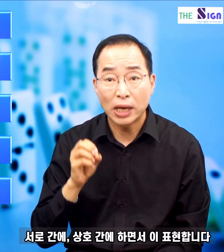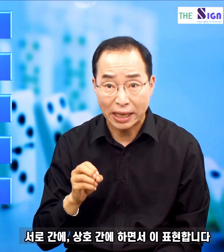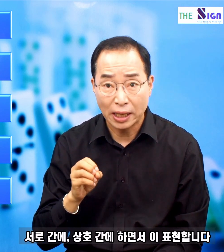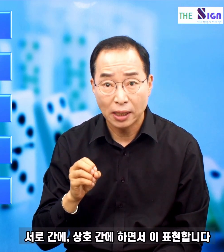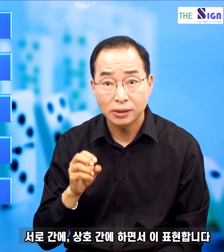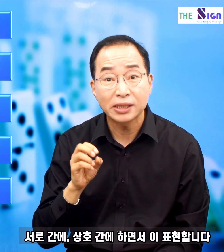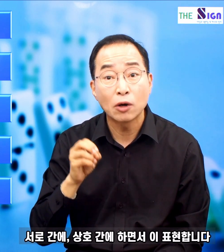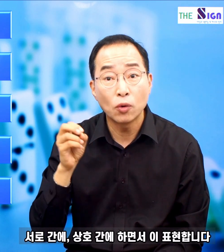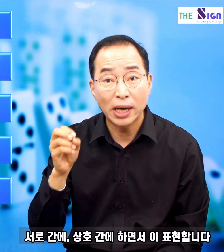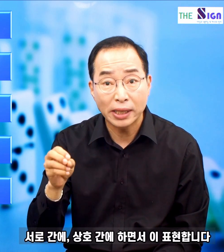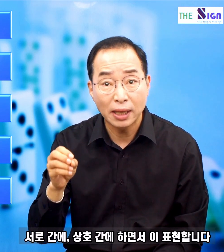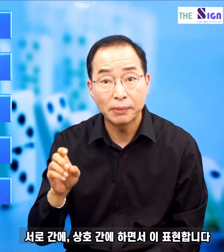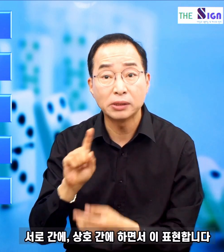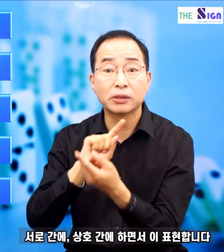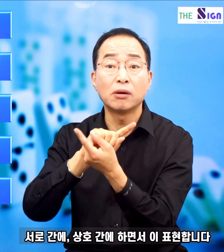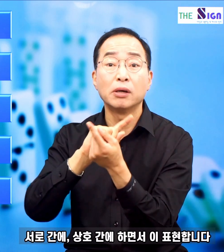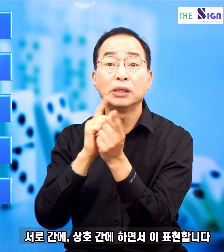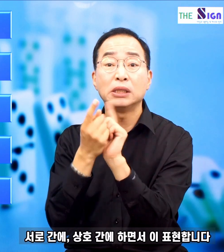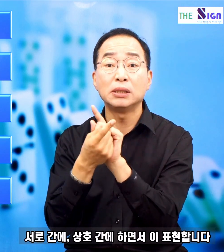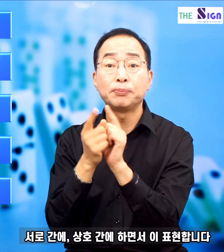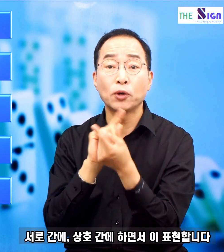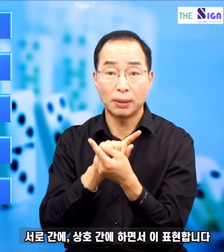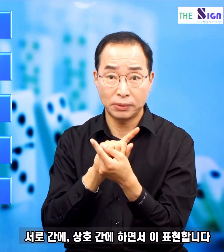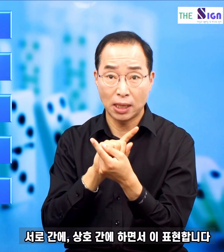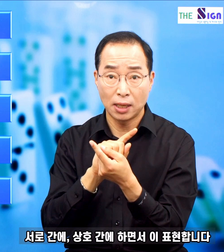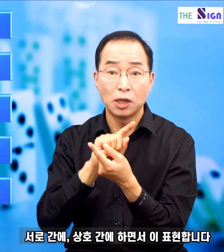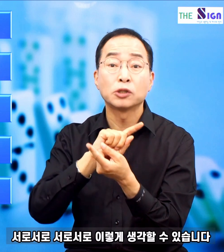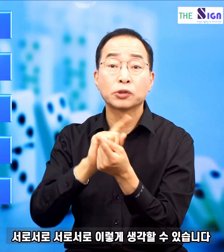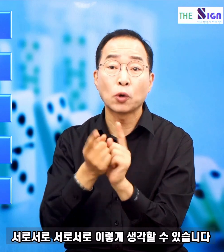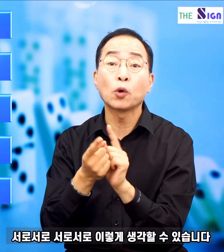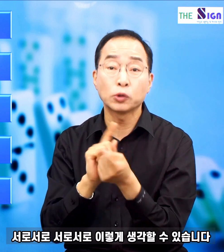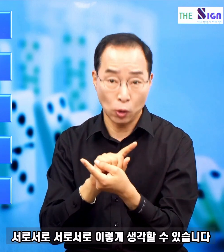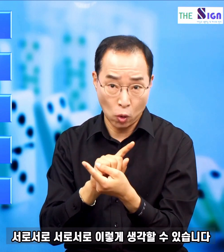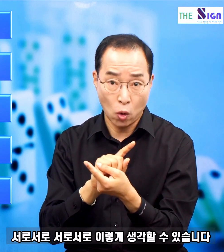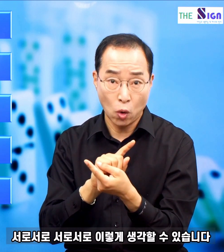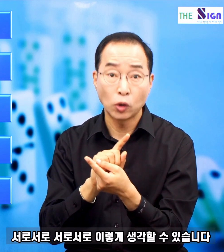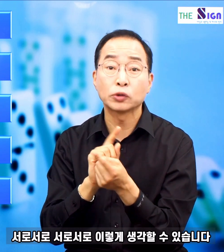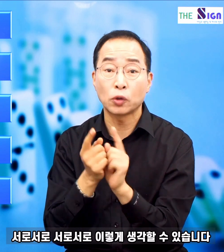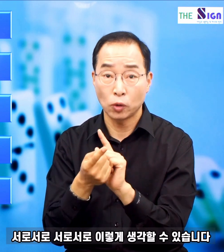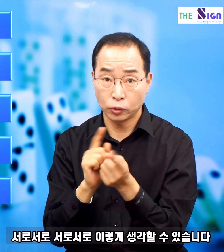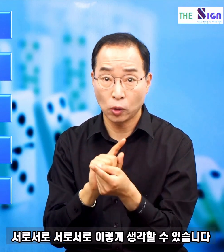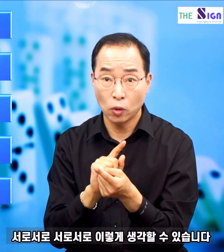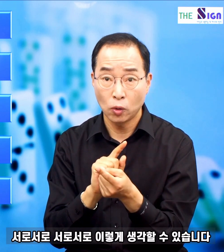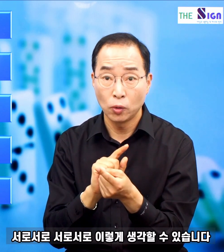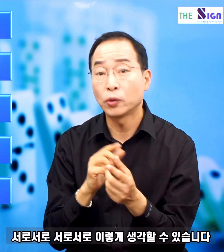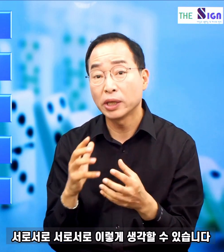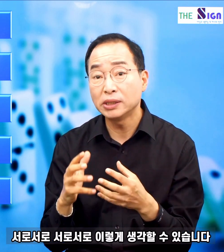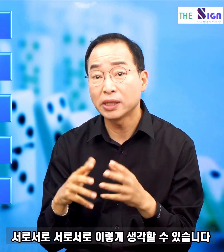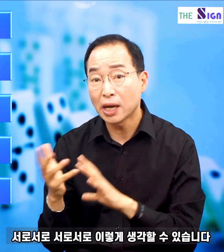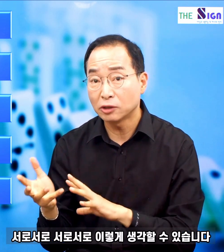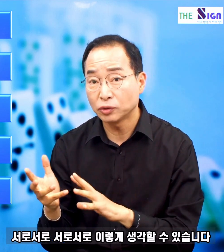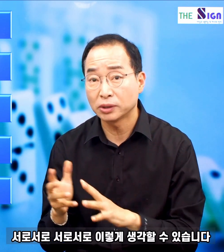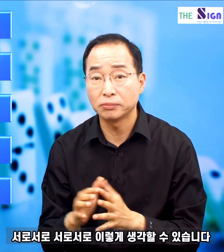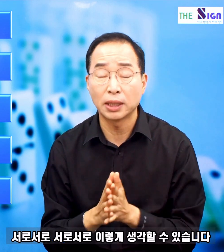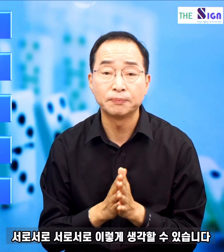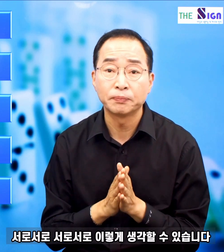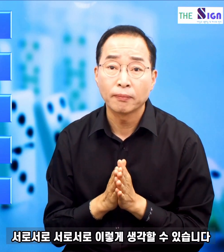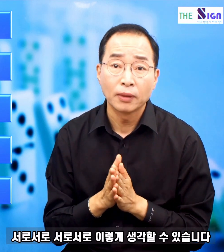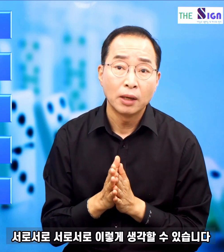간에 상호 간에 하면서 이 표현합니다. 서로 이렇게 이제 생각할 수 있습니다.